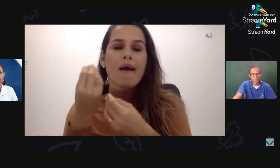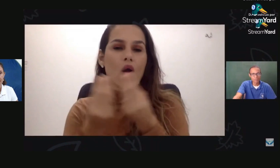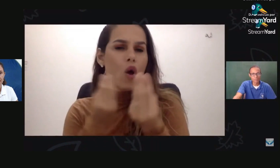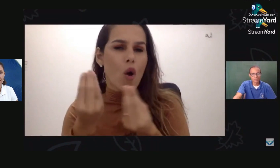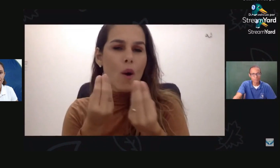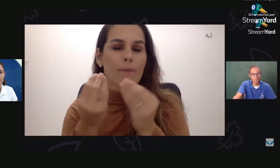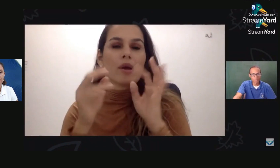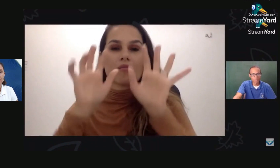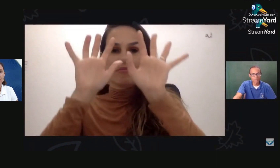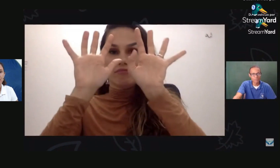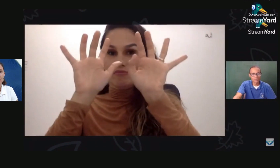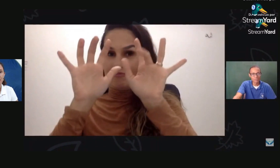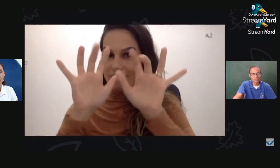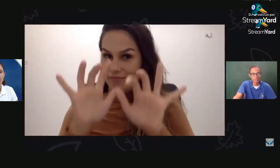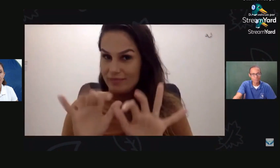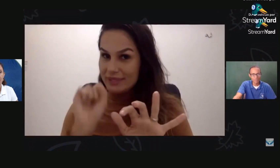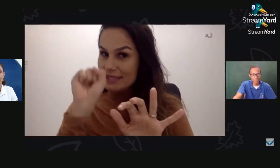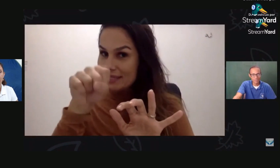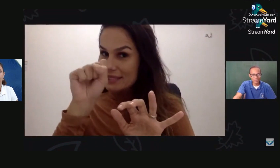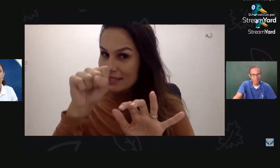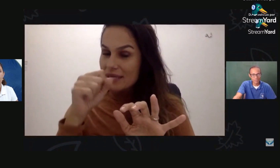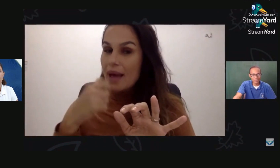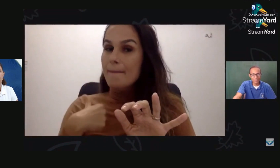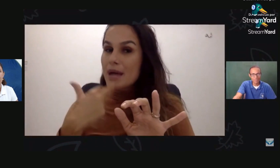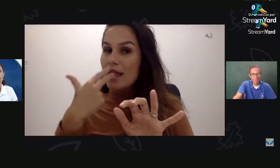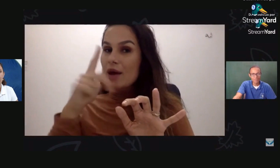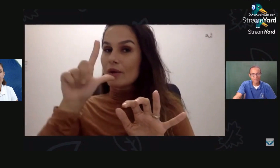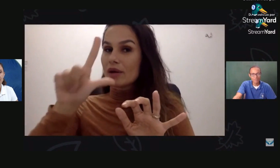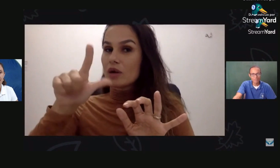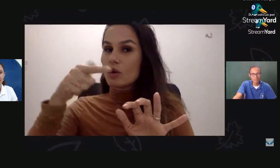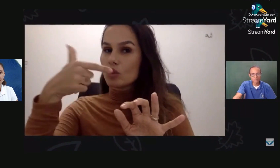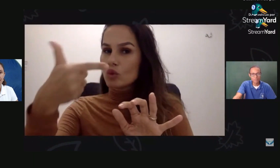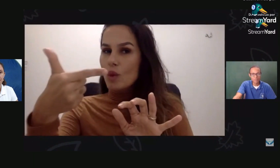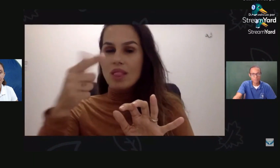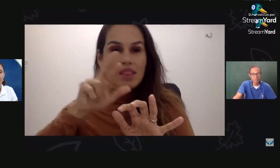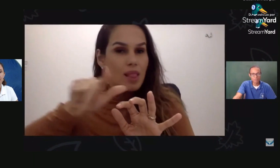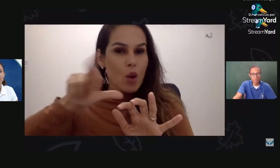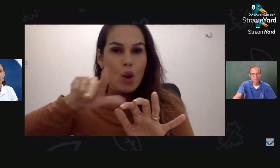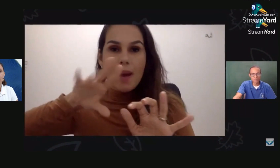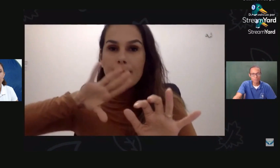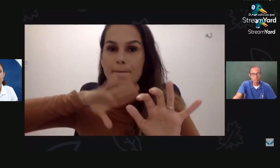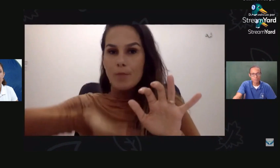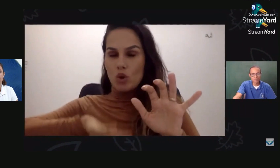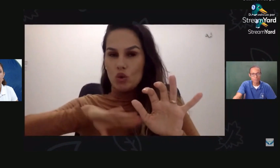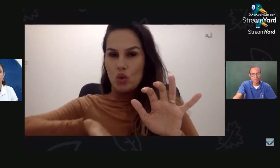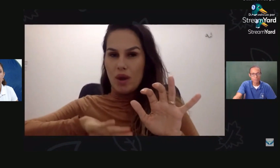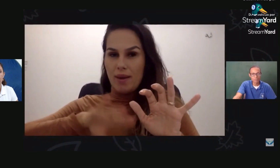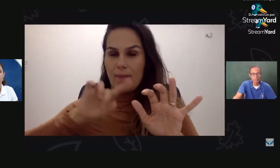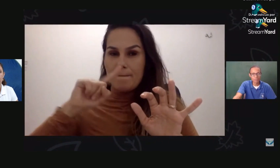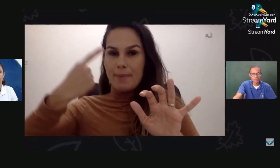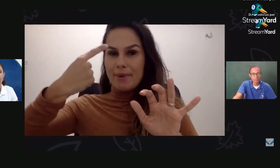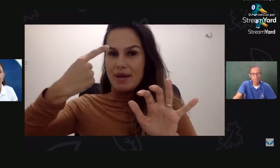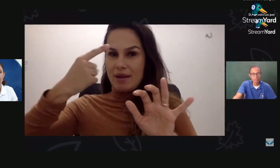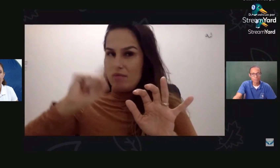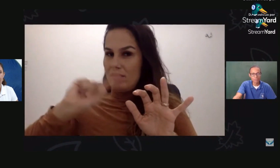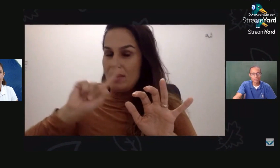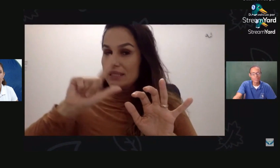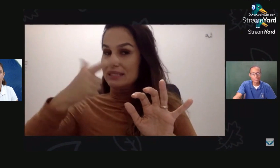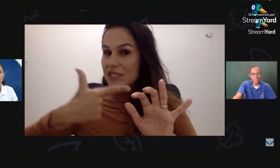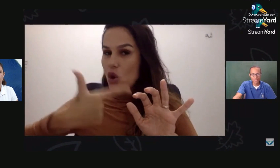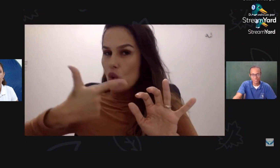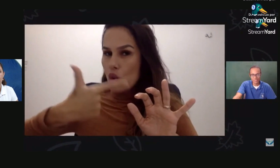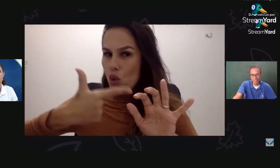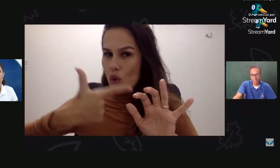uma pesquisa, como fazer, então, a escrita, utilizando o português,